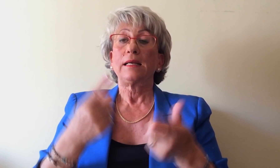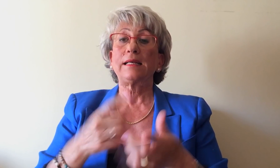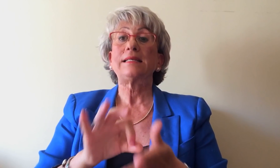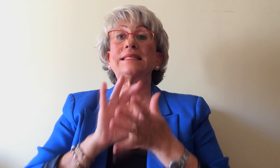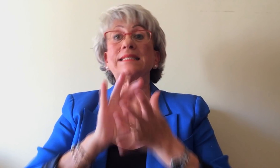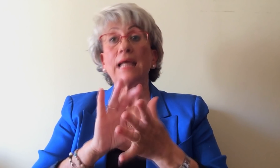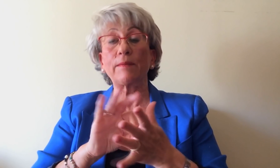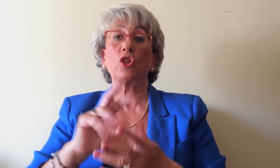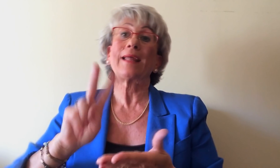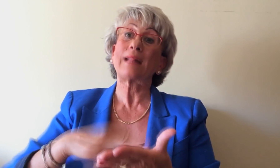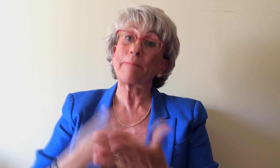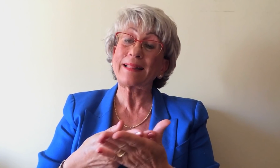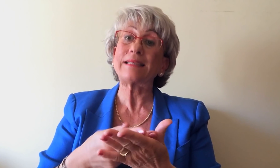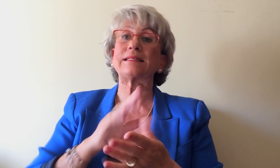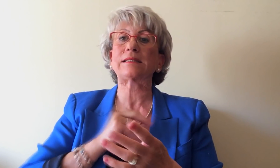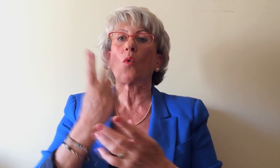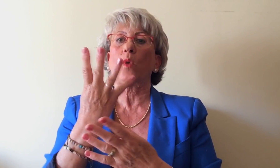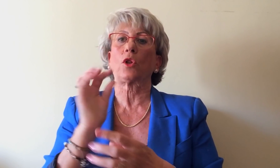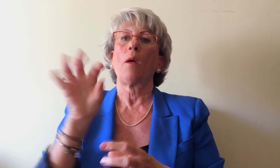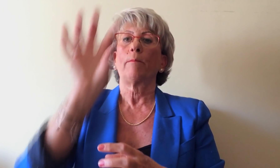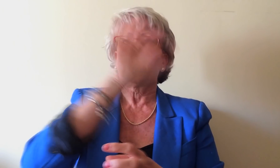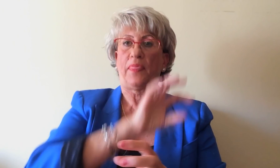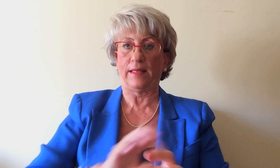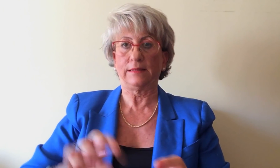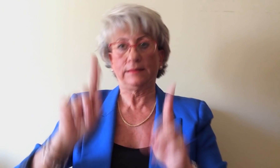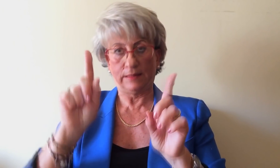També el servei d'intèrprets a les quatre províncies.